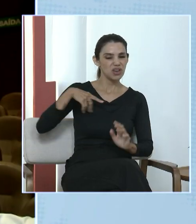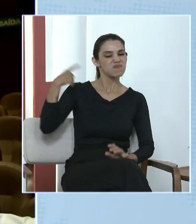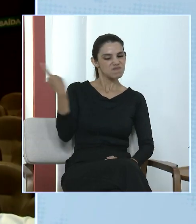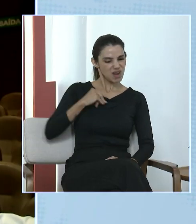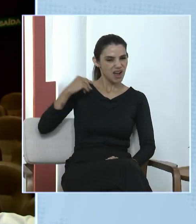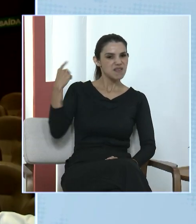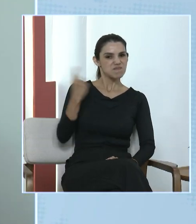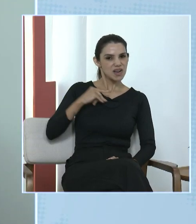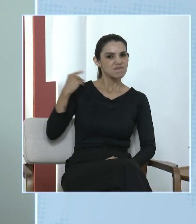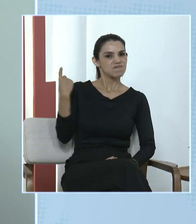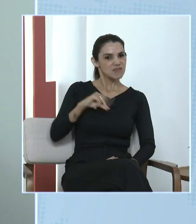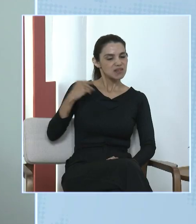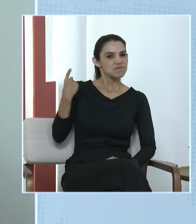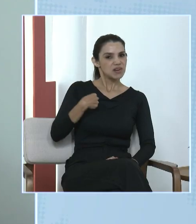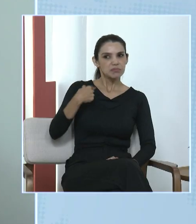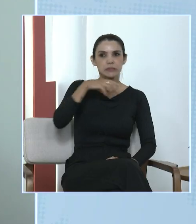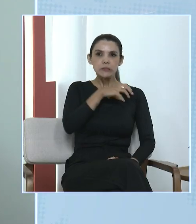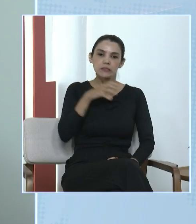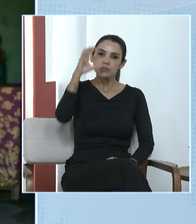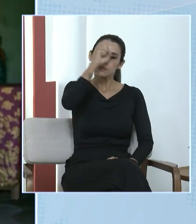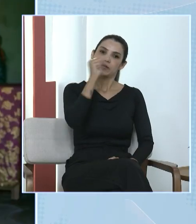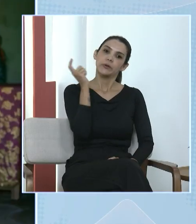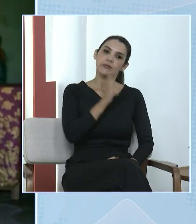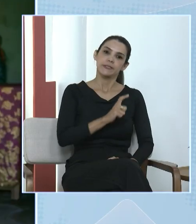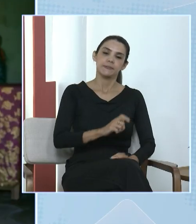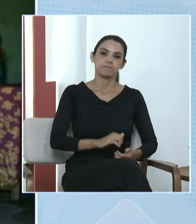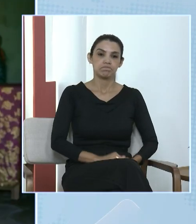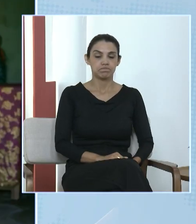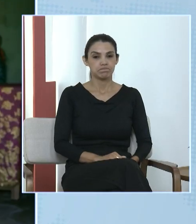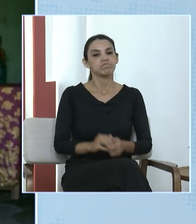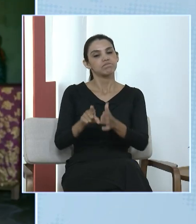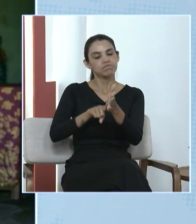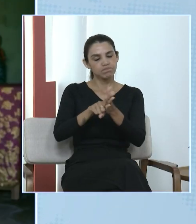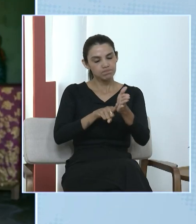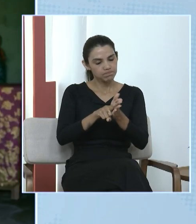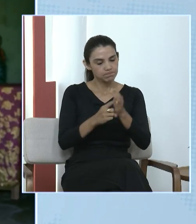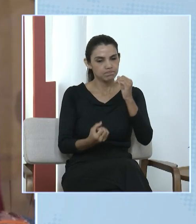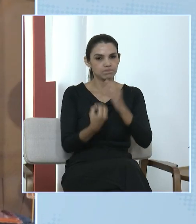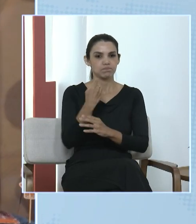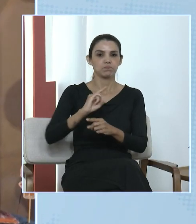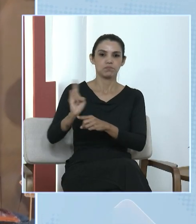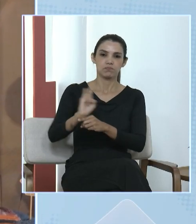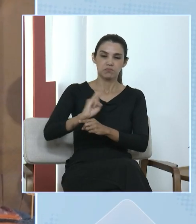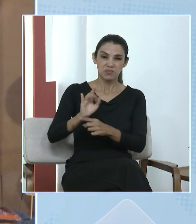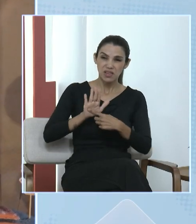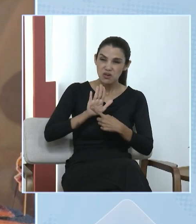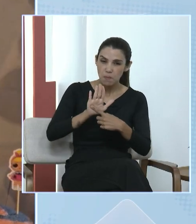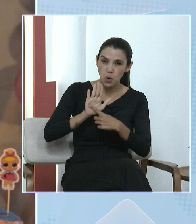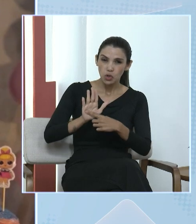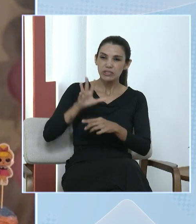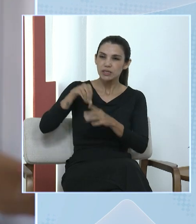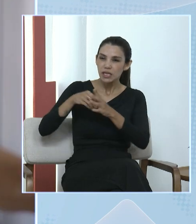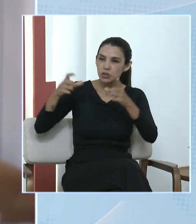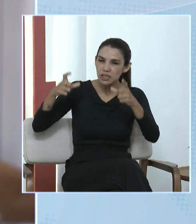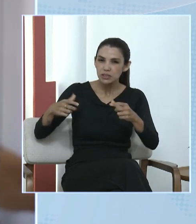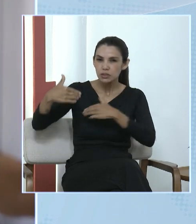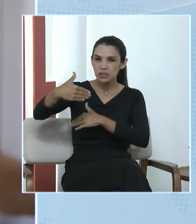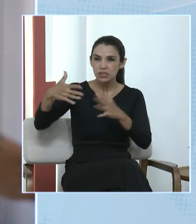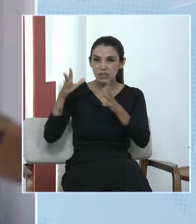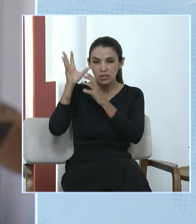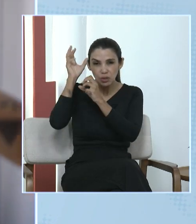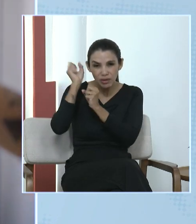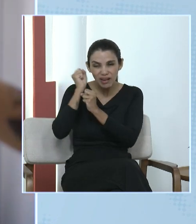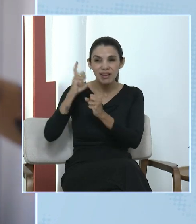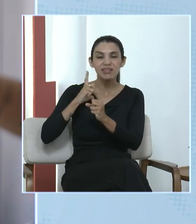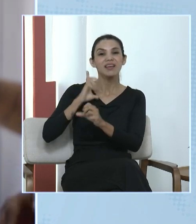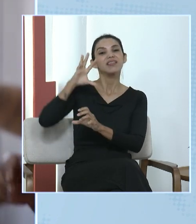muito para aprender. A pesquisa histórica para o documentário revela que a segregação vivida nesses quartinhos atravessa diferentes